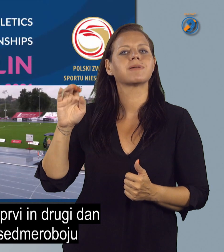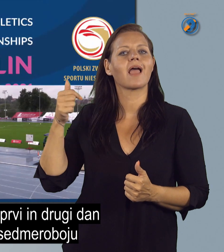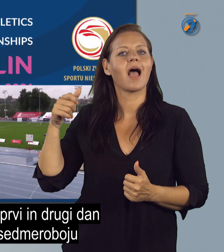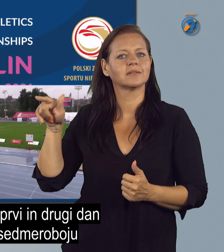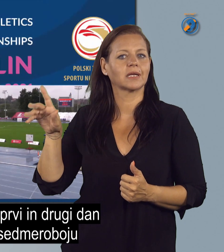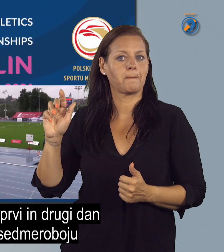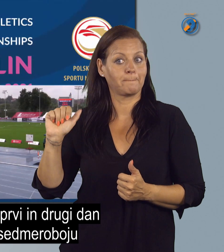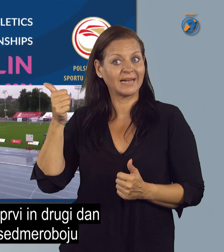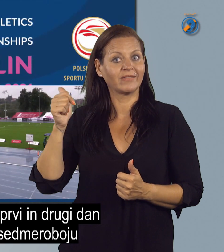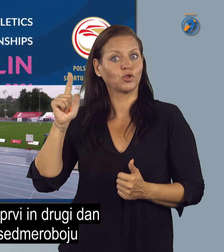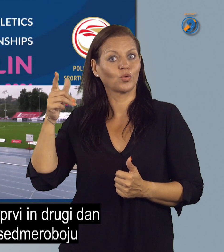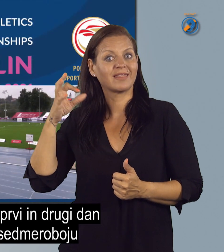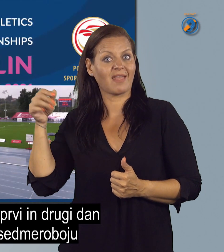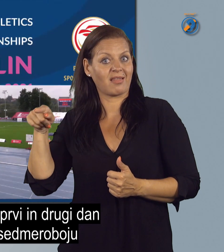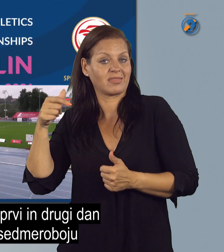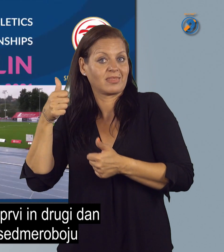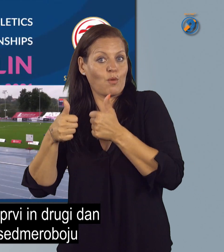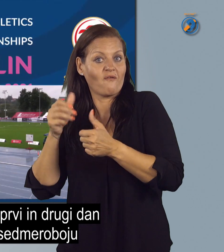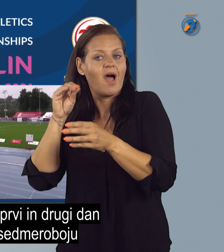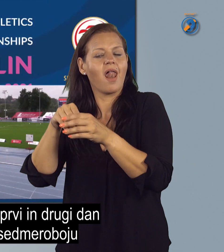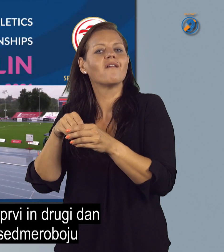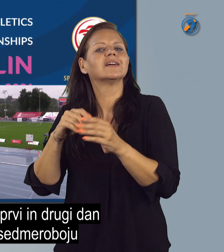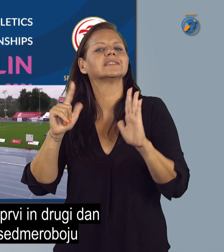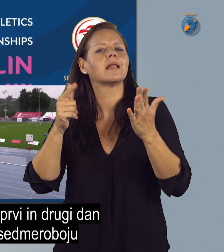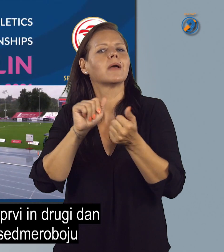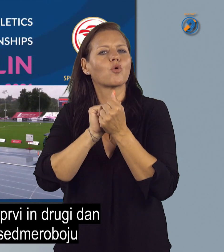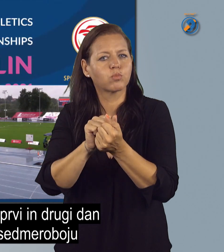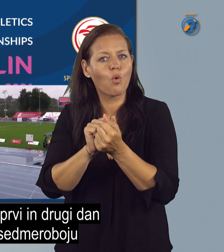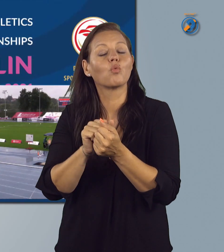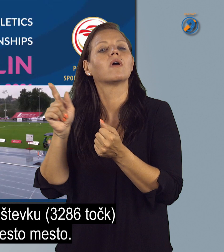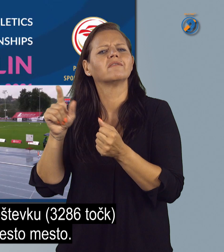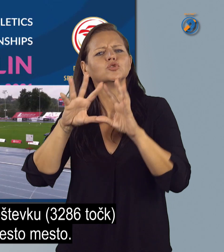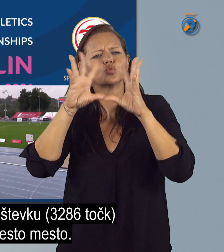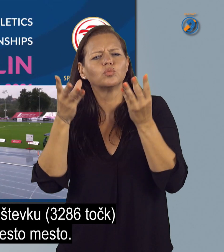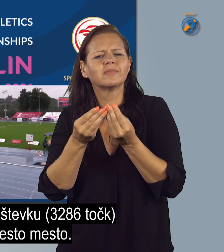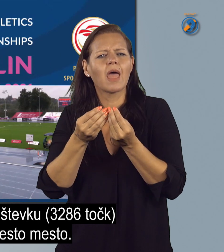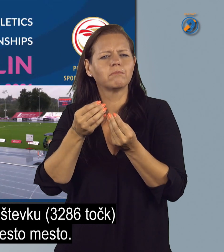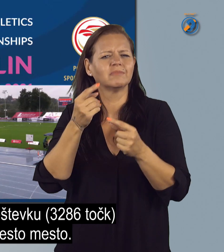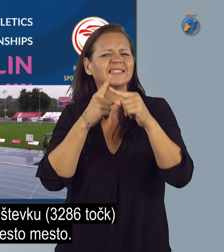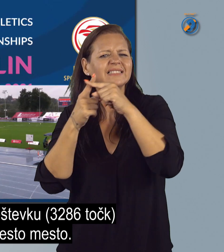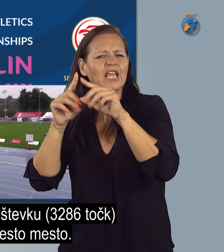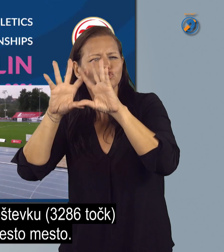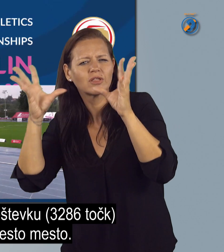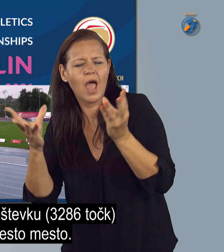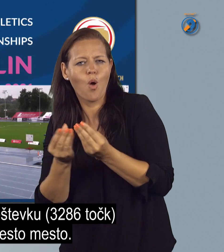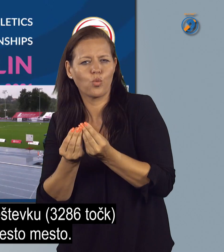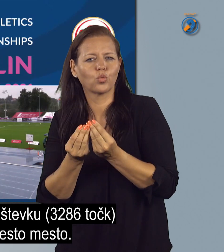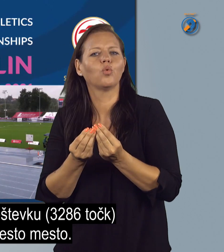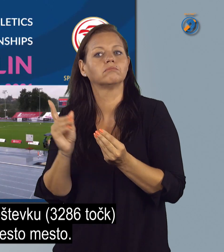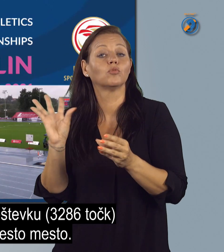Iris Breganski je prvi in drugi dan tekmovala v sedmeroboju in se v skupnem seštevku uvrstila na 6. mesto.